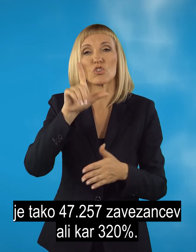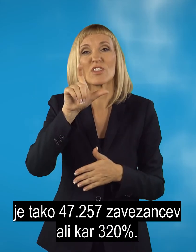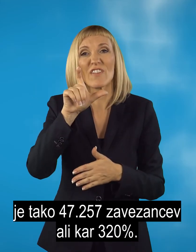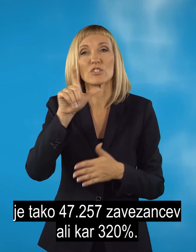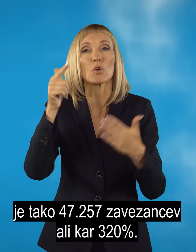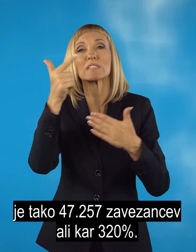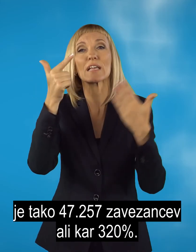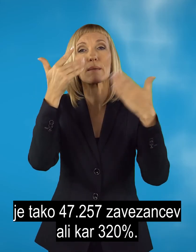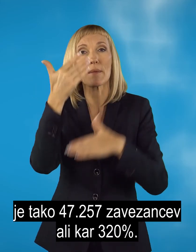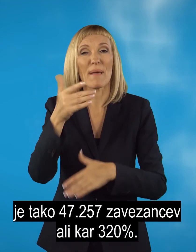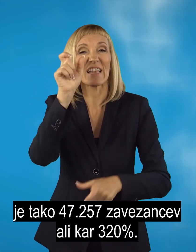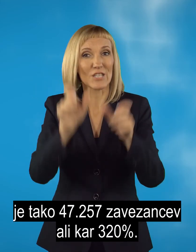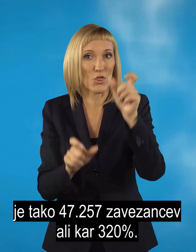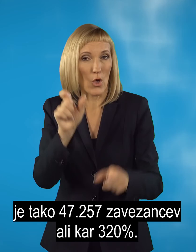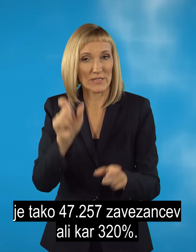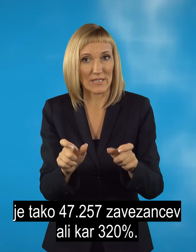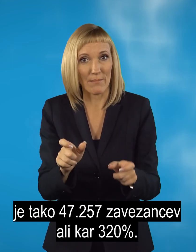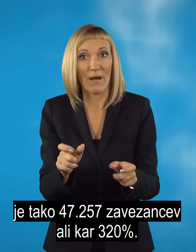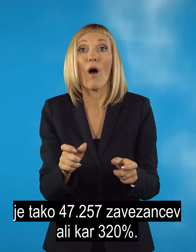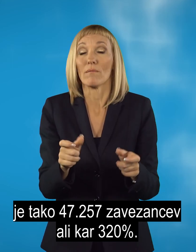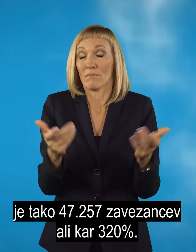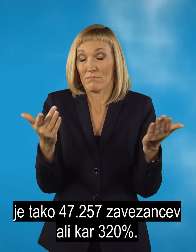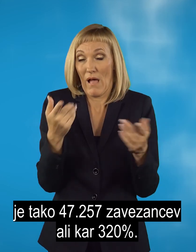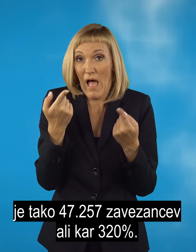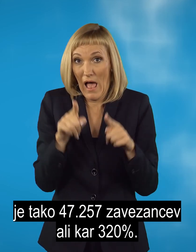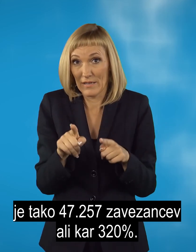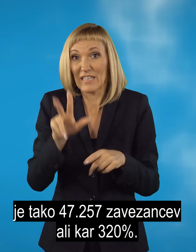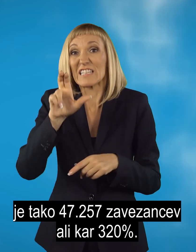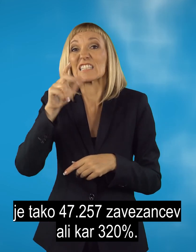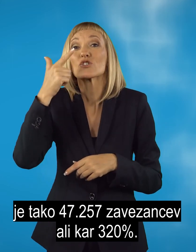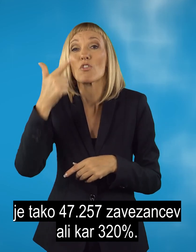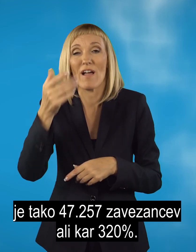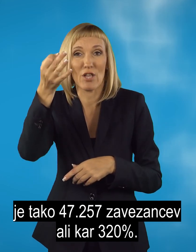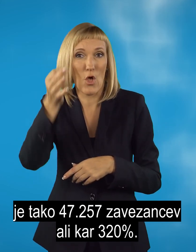47.257 zavezancev ali kar 320%.